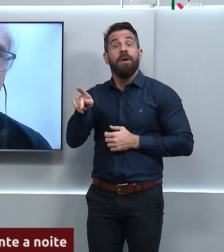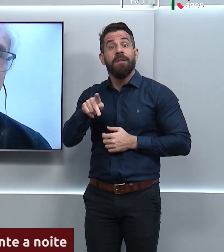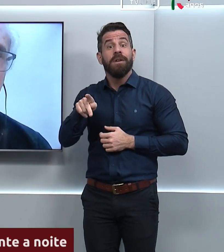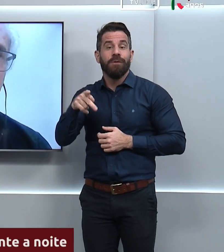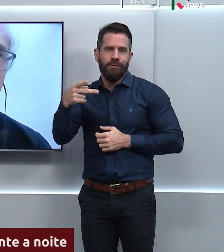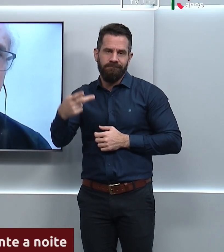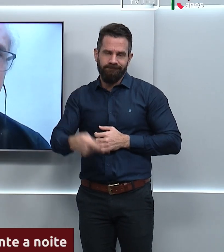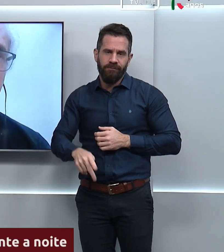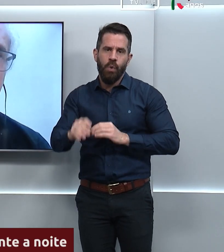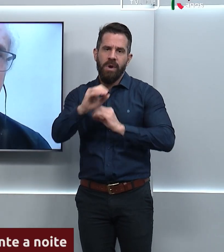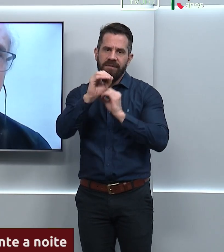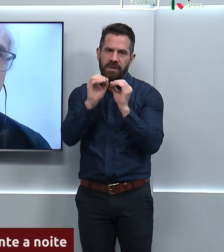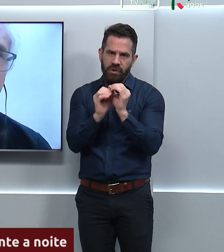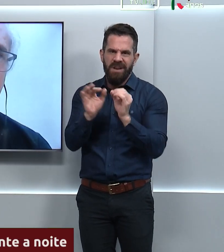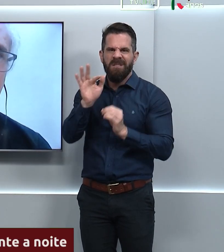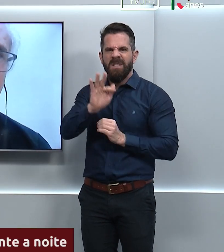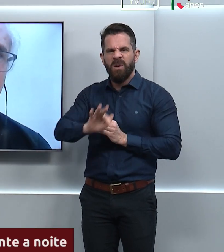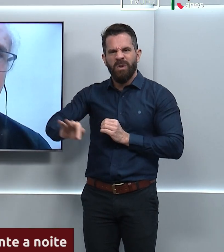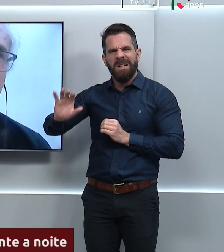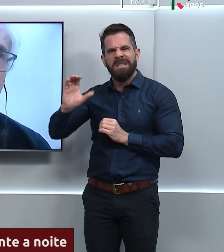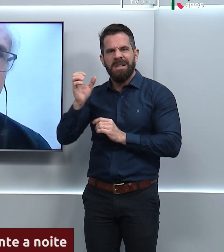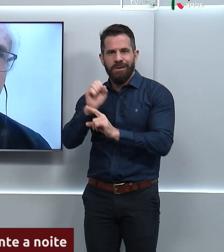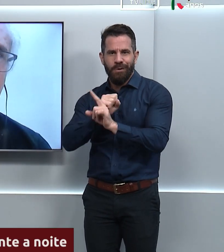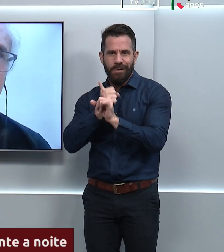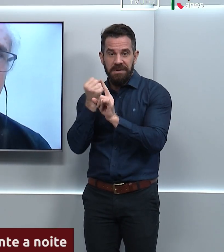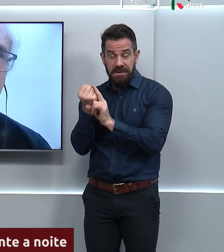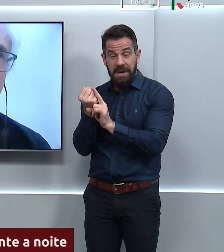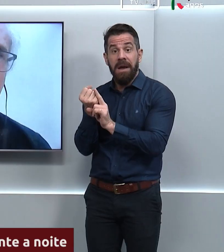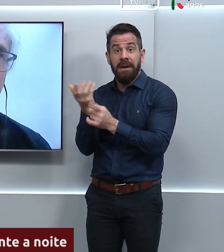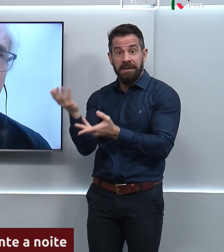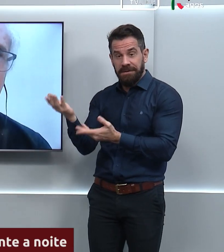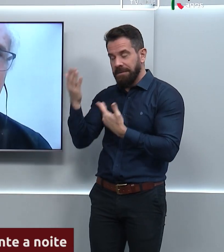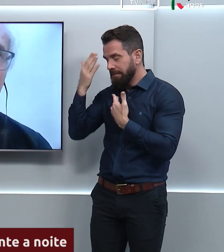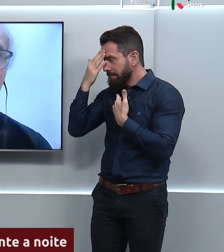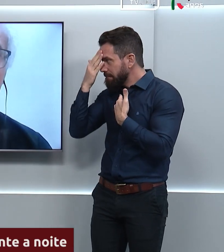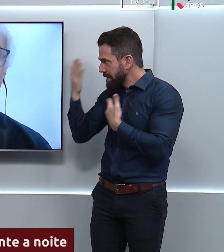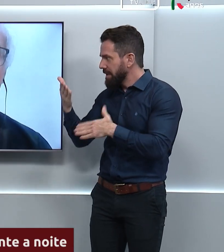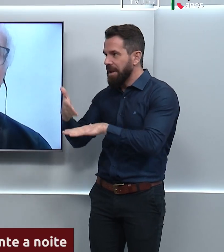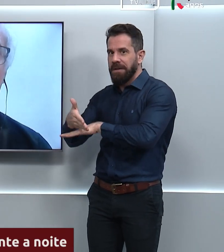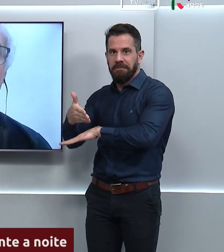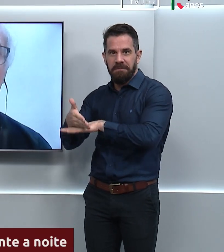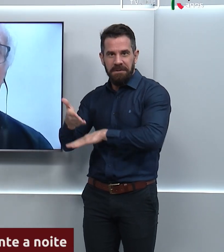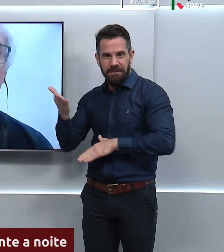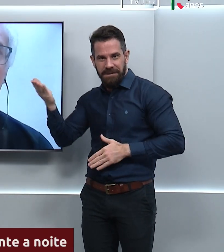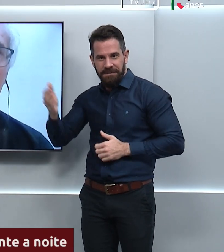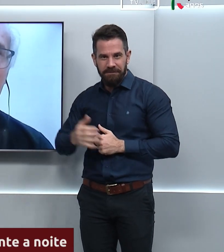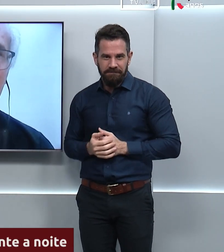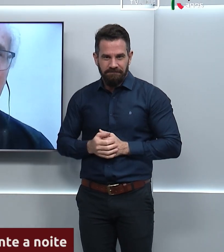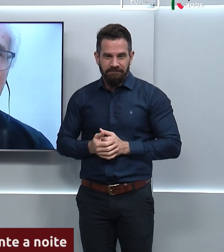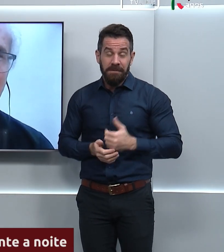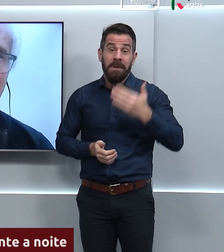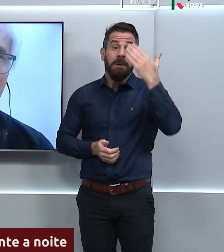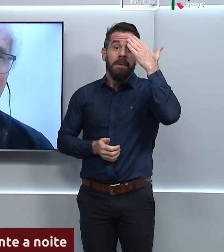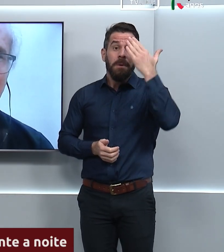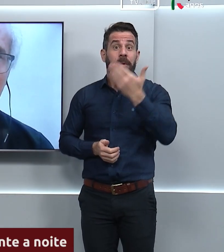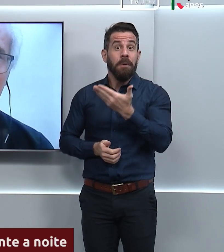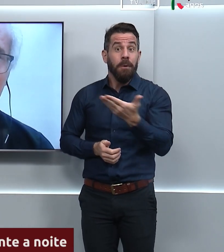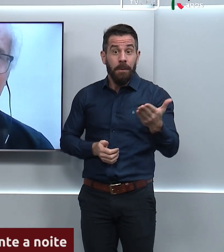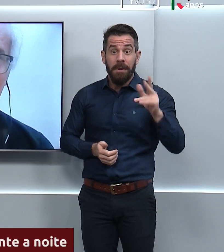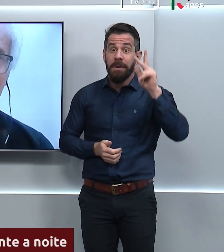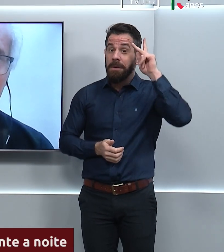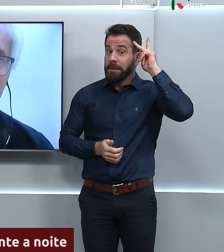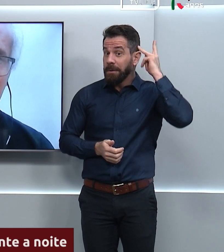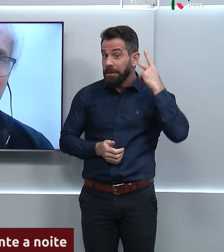da possibilidade de fechamento dos parques e bosques aqui da capital. Muito obrigada, professor Djaci. Muito obrigado,